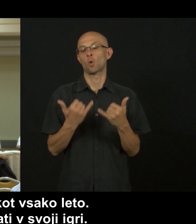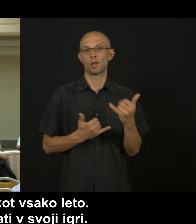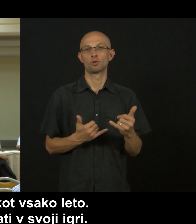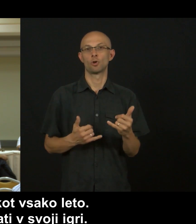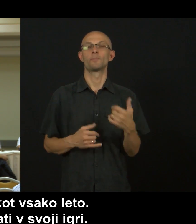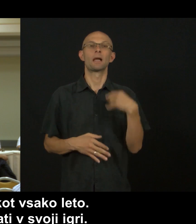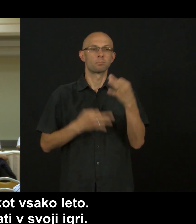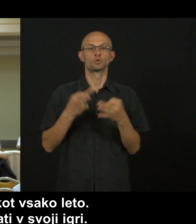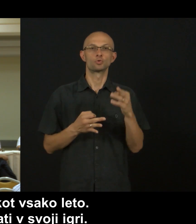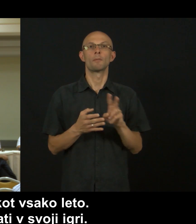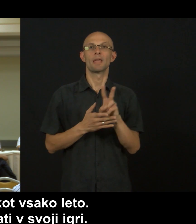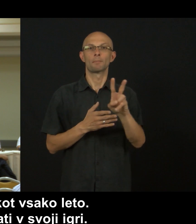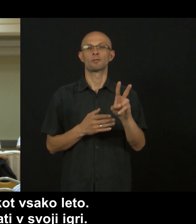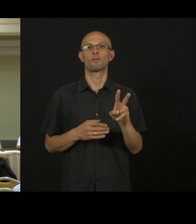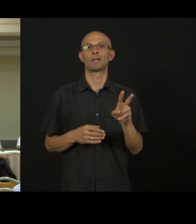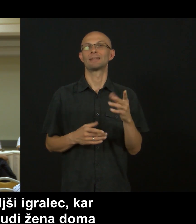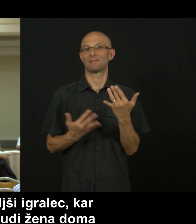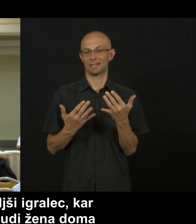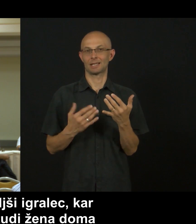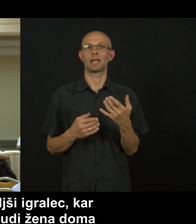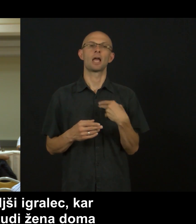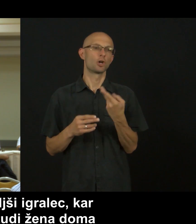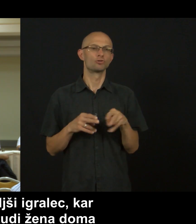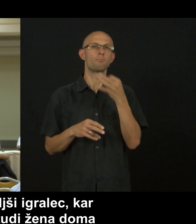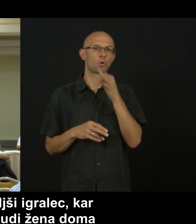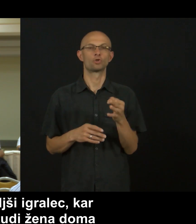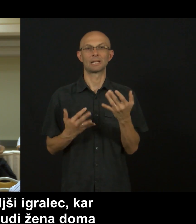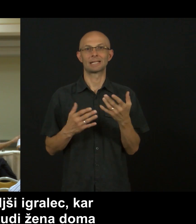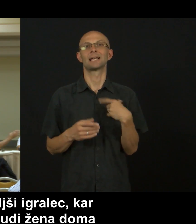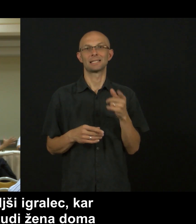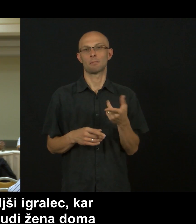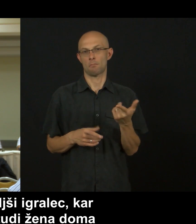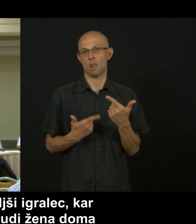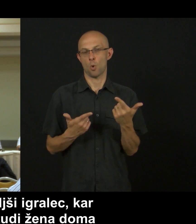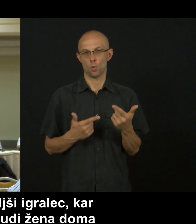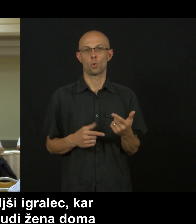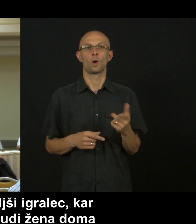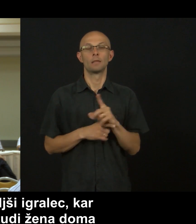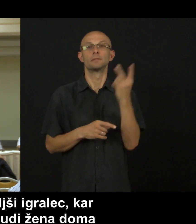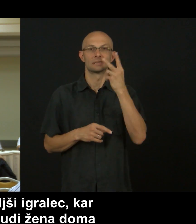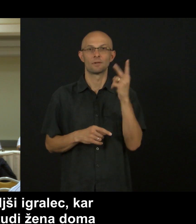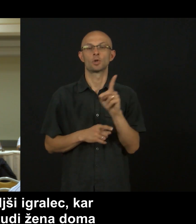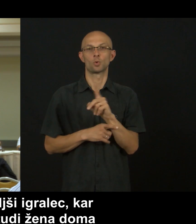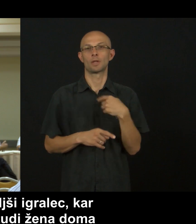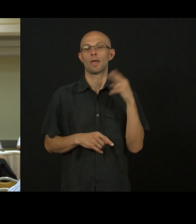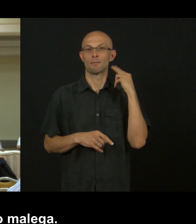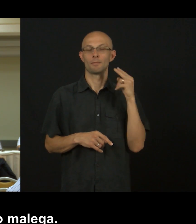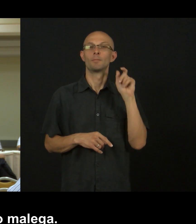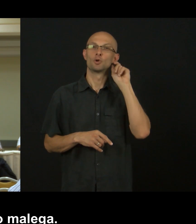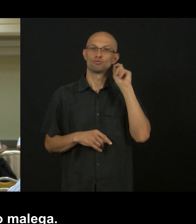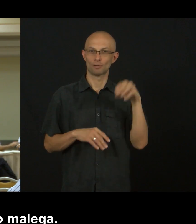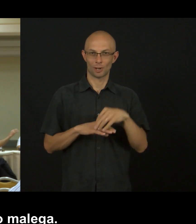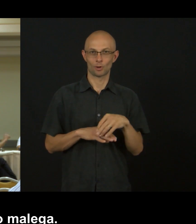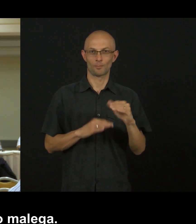vsako leto. Probam napredovati v moji igri, probam biti čim boljši igralec, kar sem lahko. In seveda tudi žena doma